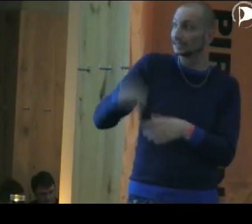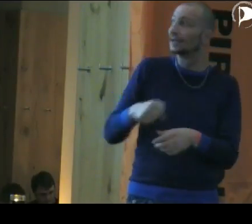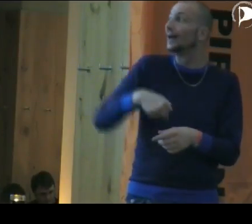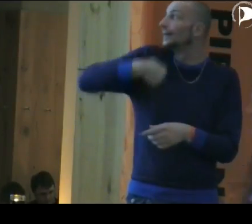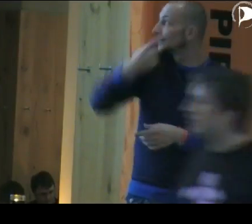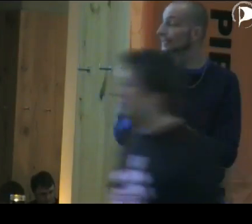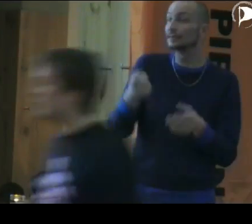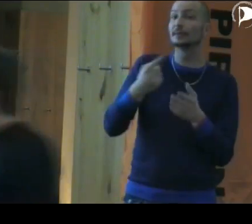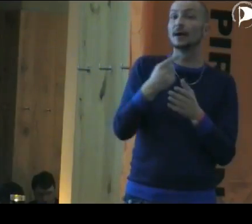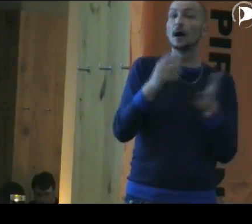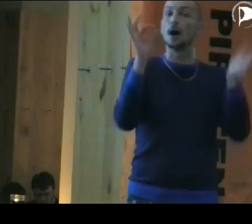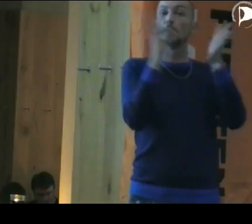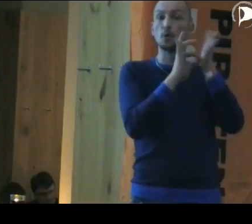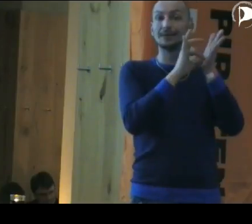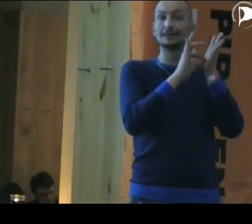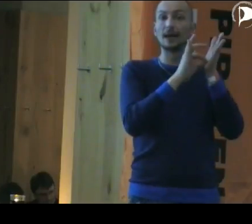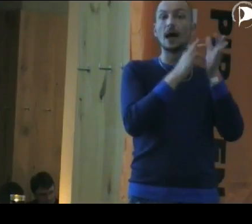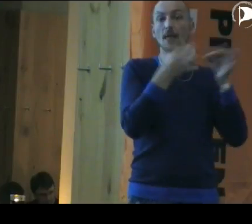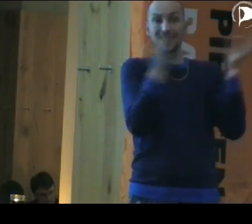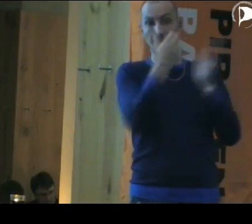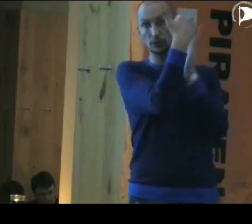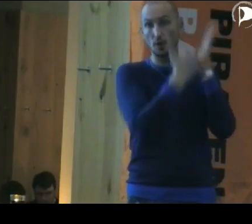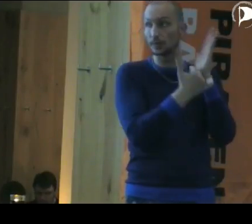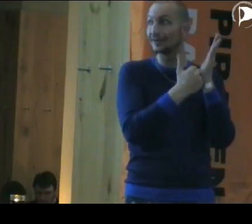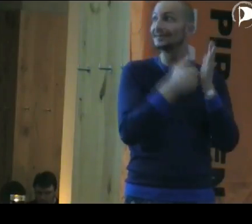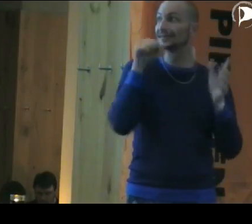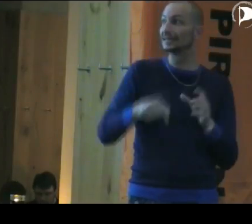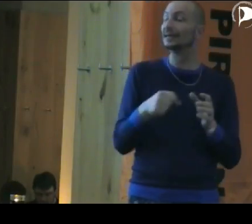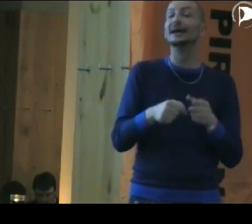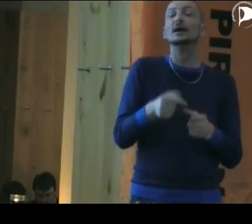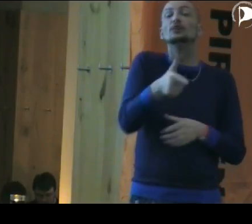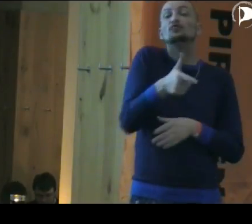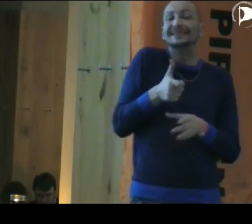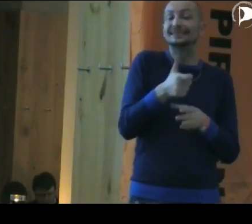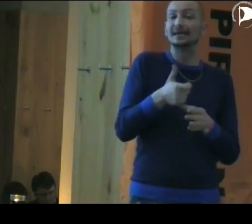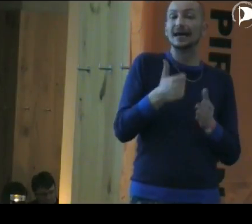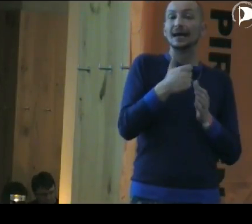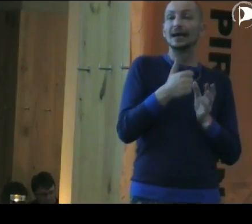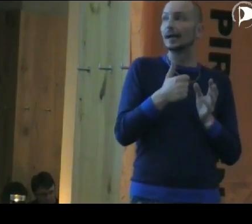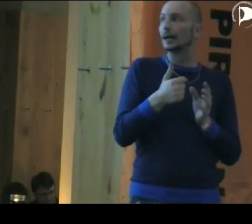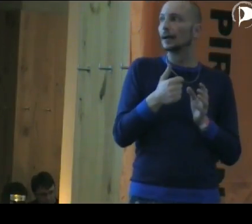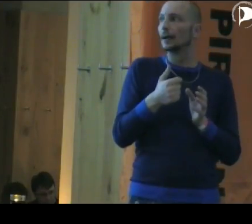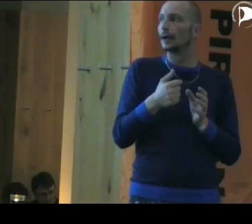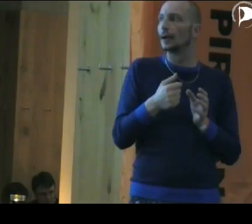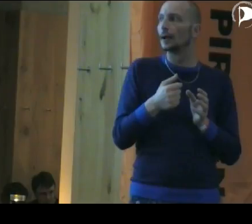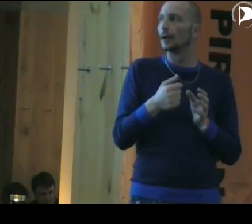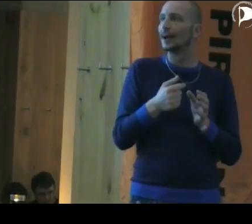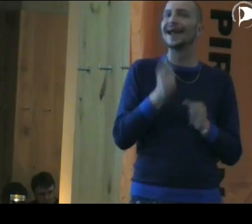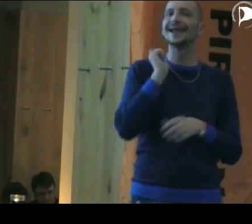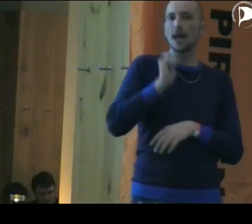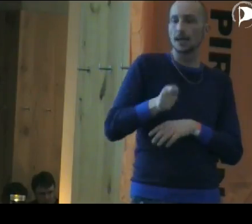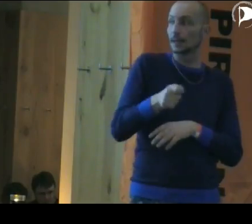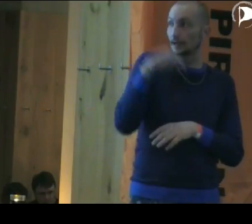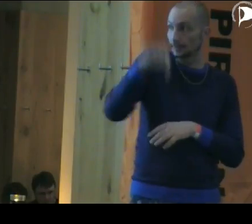punkt zur qualifikation der fordert bericht des schiedsgerichts danach wäre ich absolut kastenhofer es inzwischen liegt ein antrag